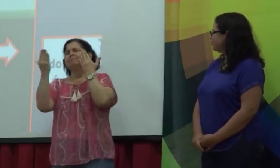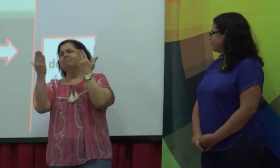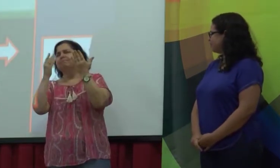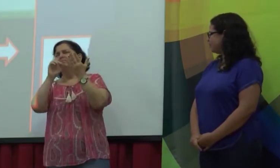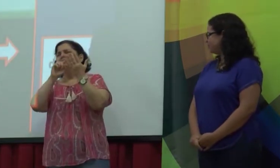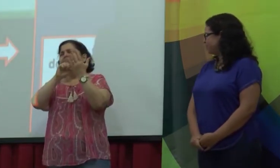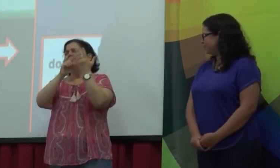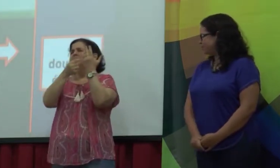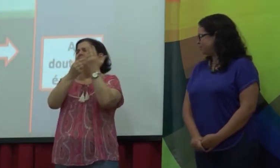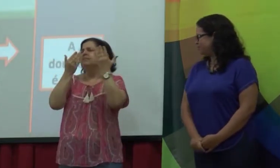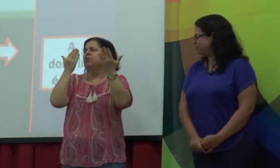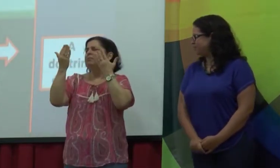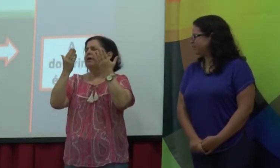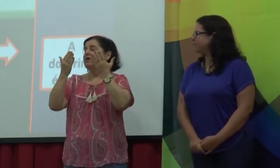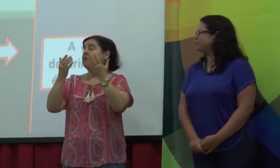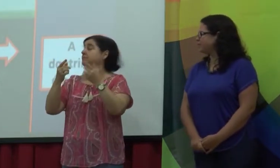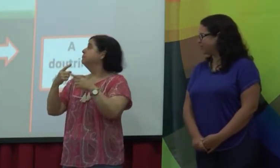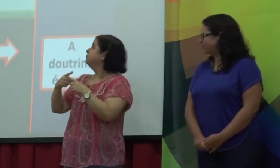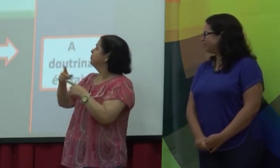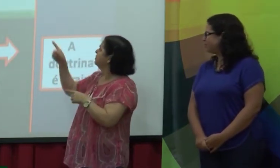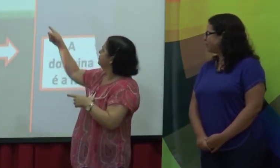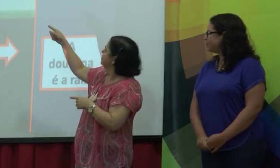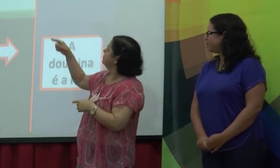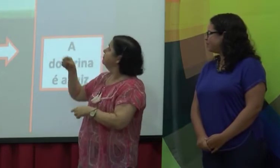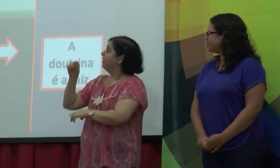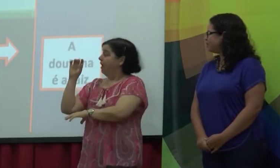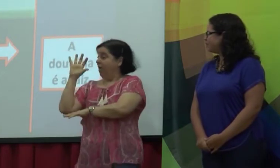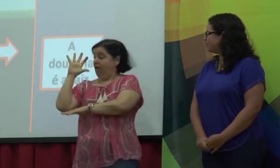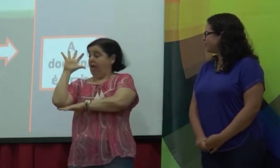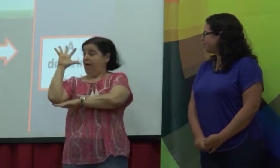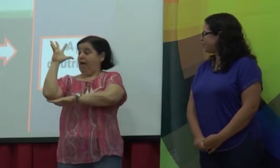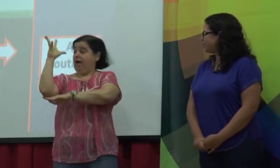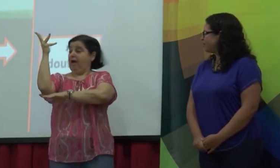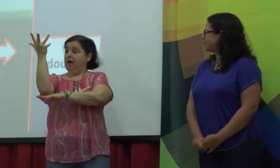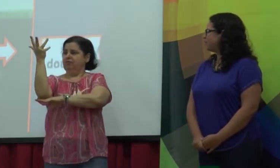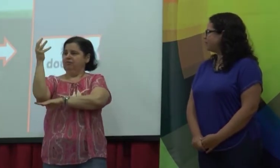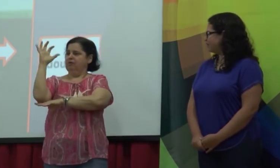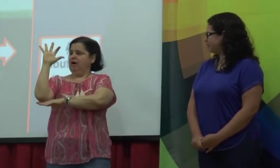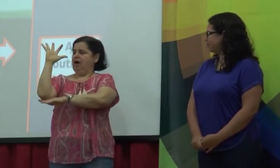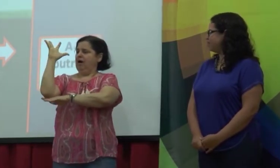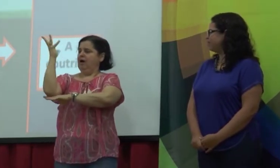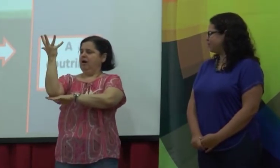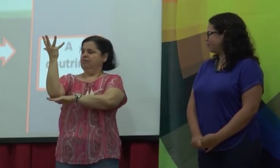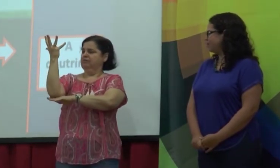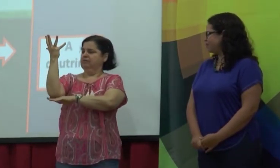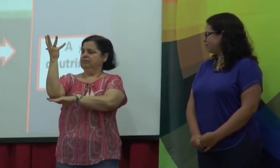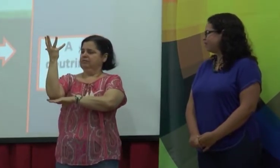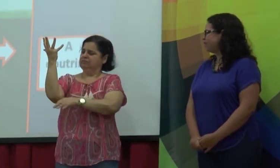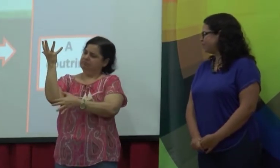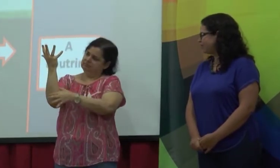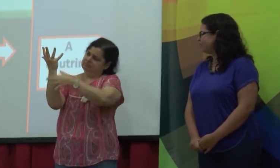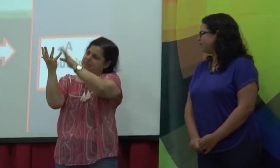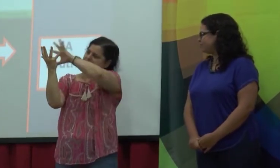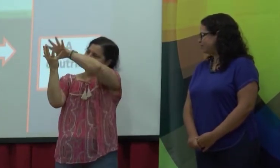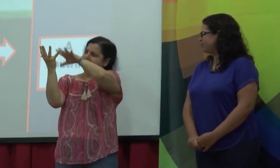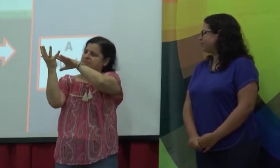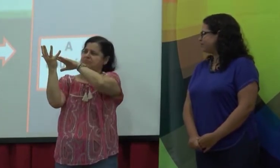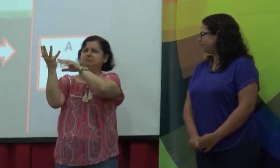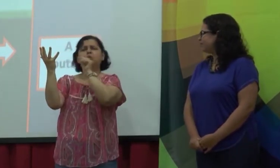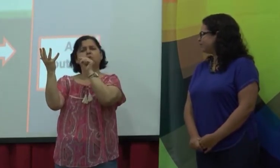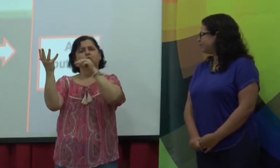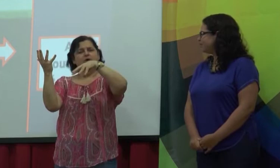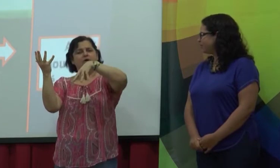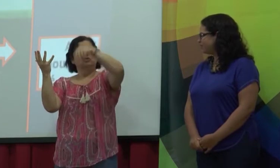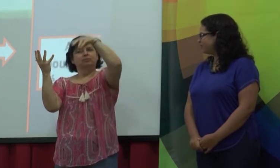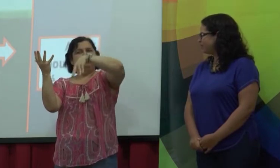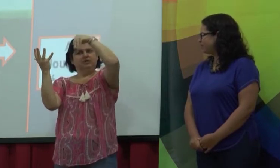Então, vamos usar esta comparação como uma metáfora. Nós estamos vendo uma árvore,